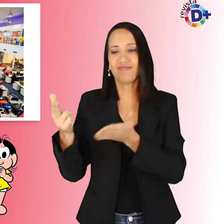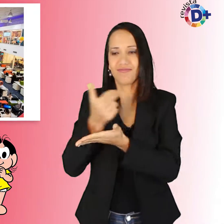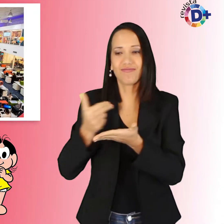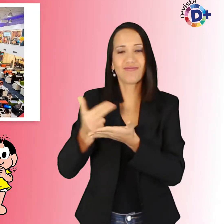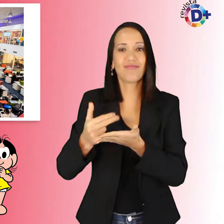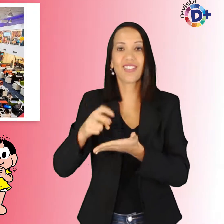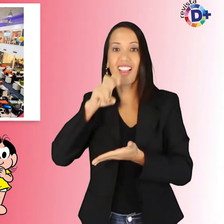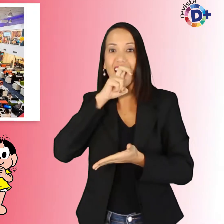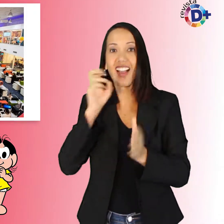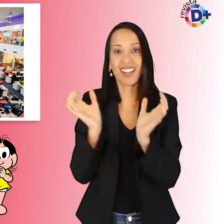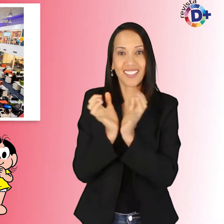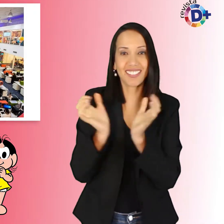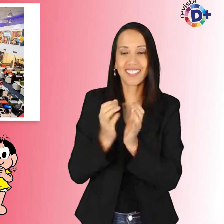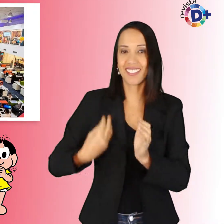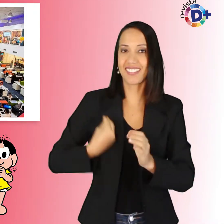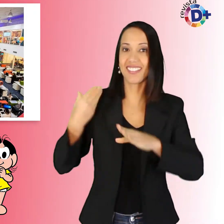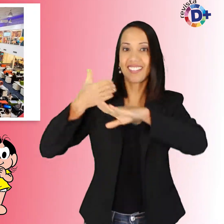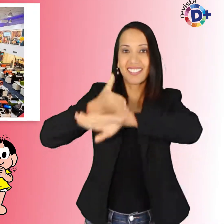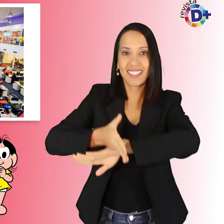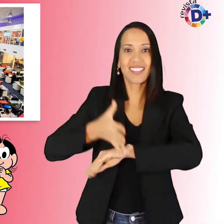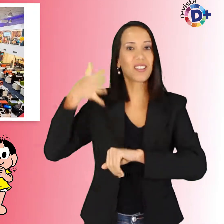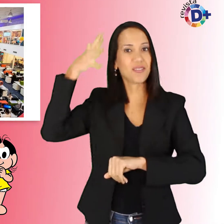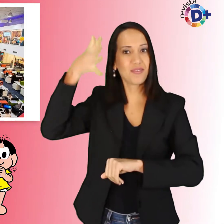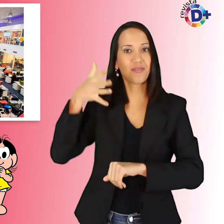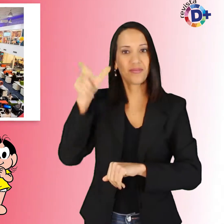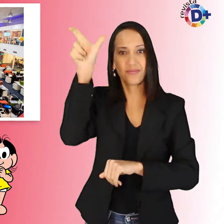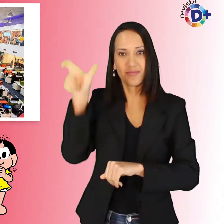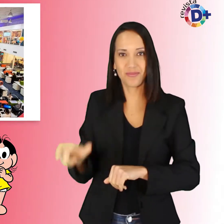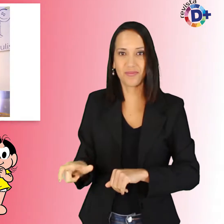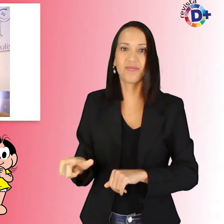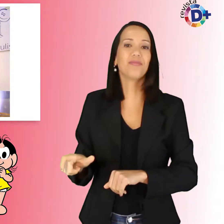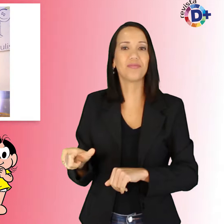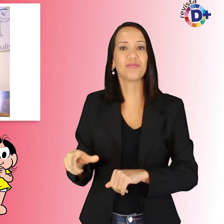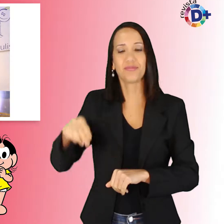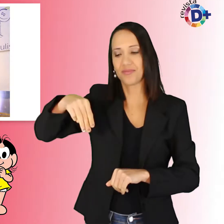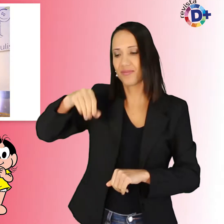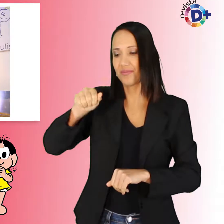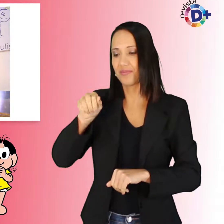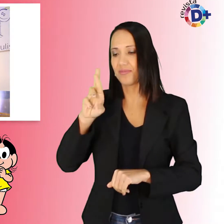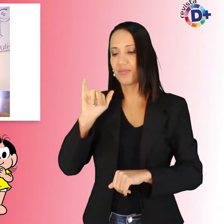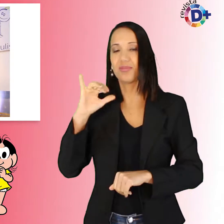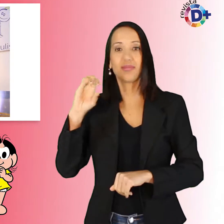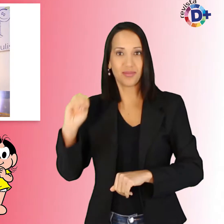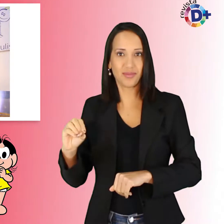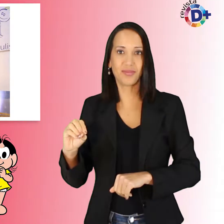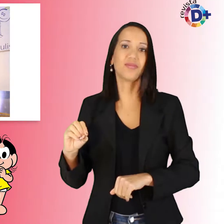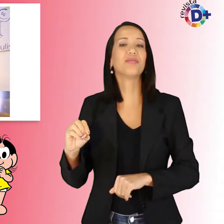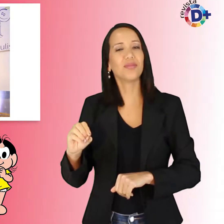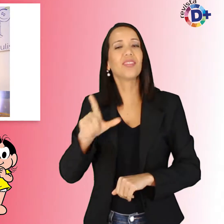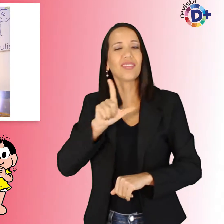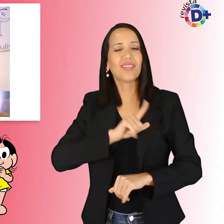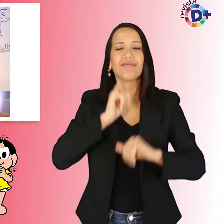e participar da palestra do mauricio de sousa falando mais sobre essa história